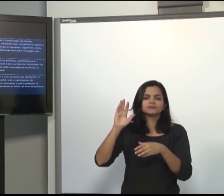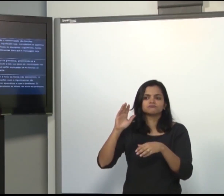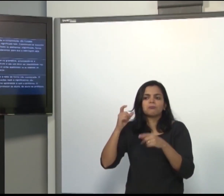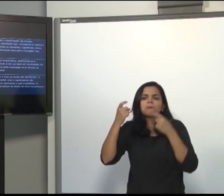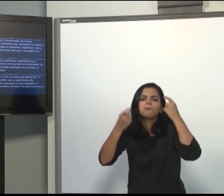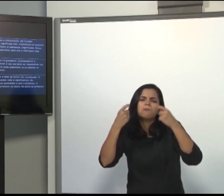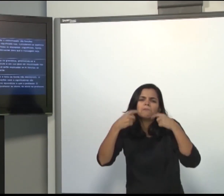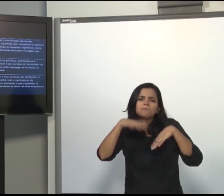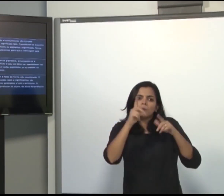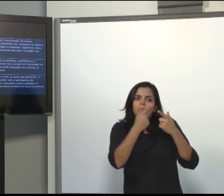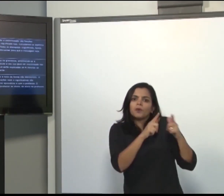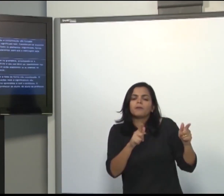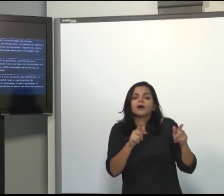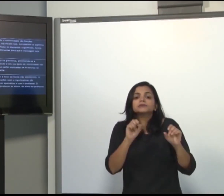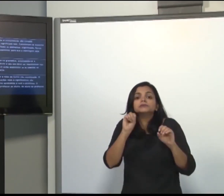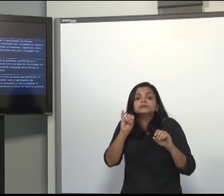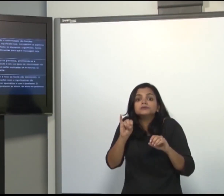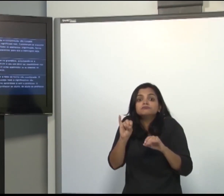Não há preocupação com a gramática.